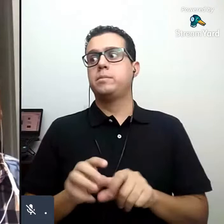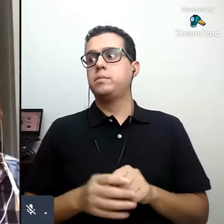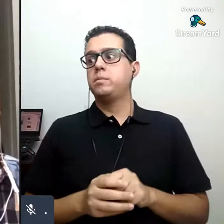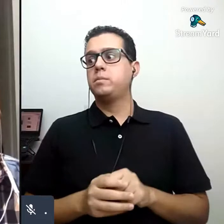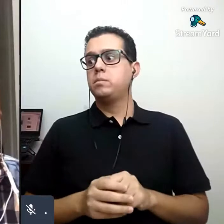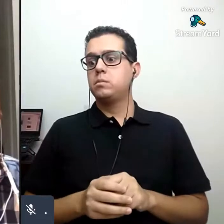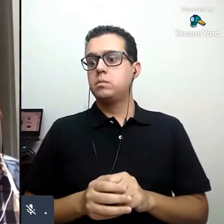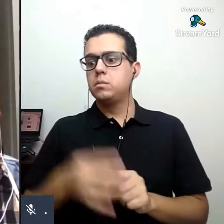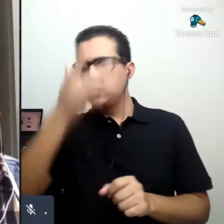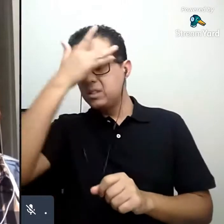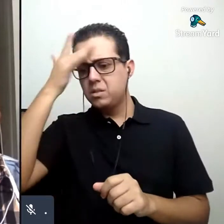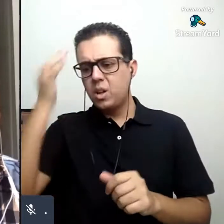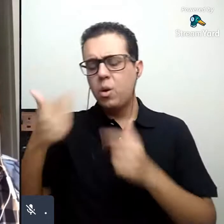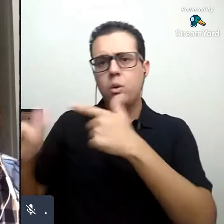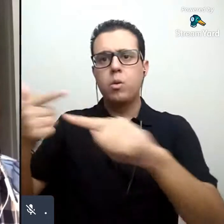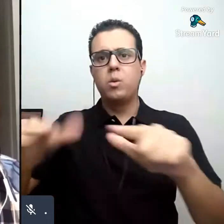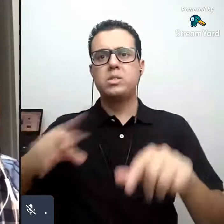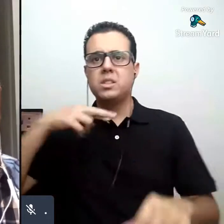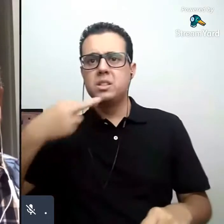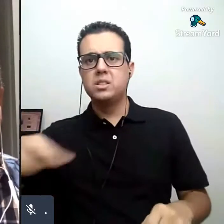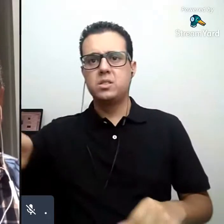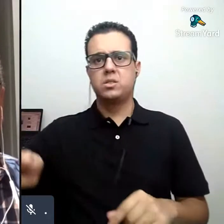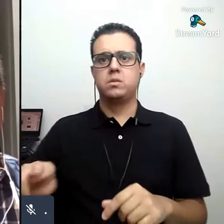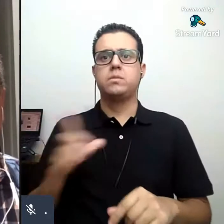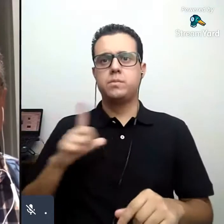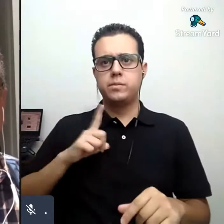em uma série de lugares que a gente tem